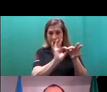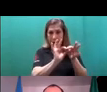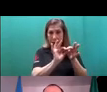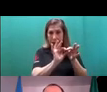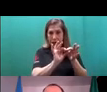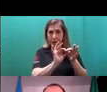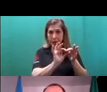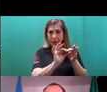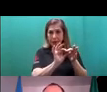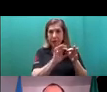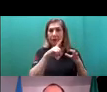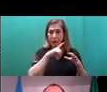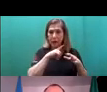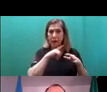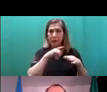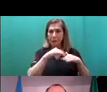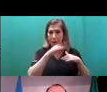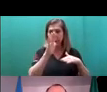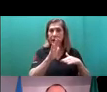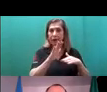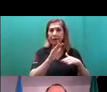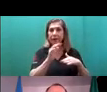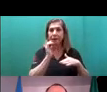mapeá-las, tê-las, sobretudo no caso